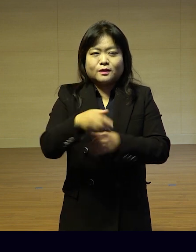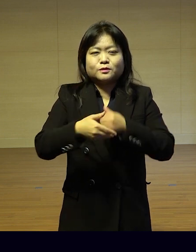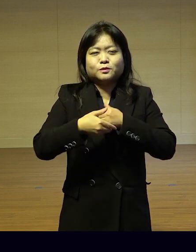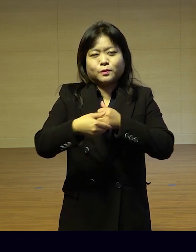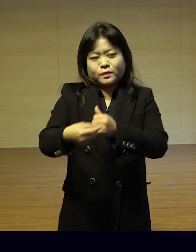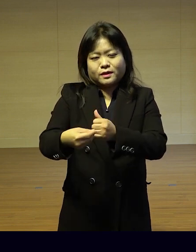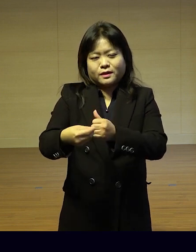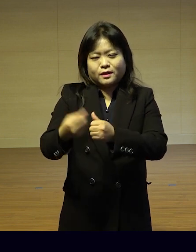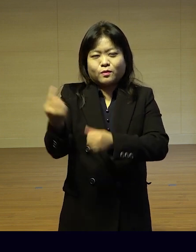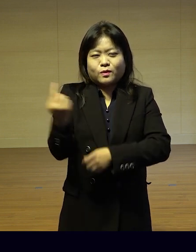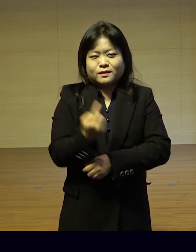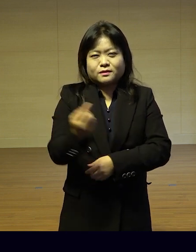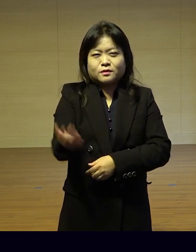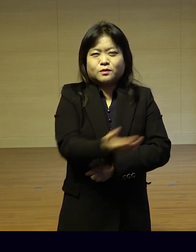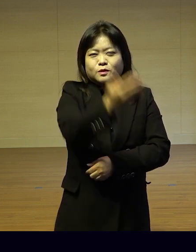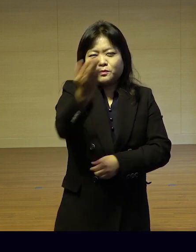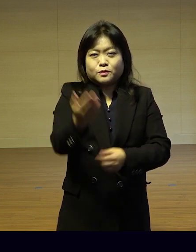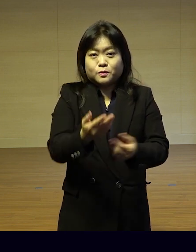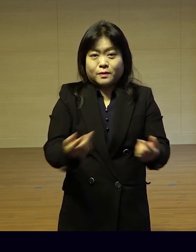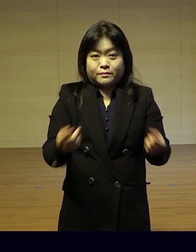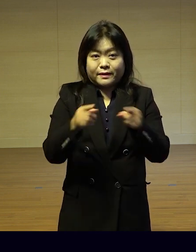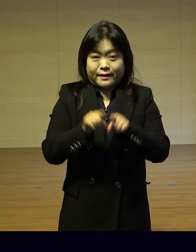초대되어서 여러분들과 함께